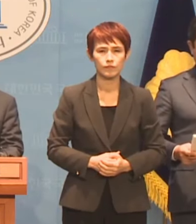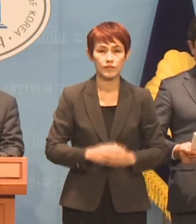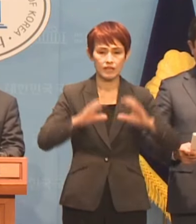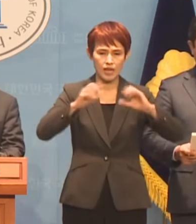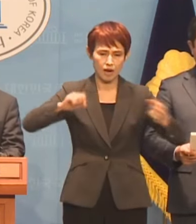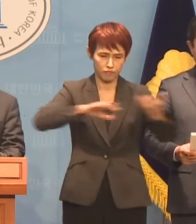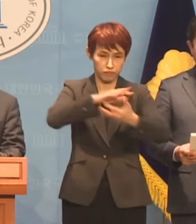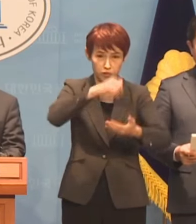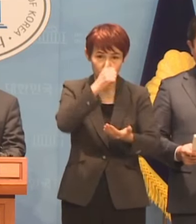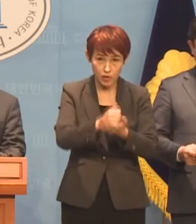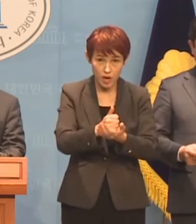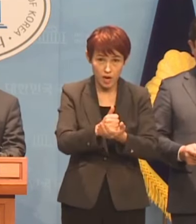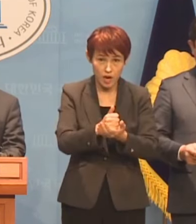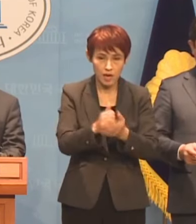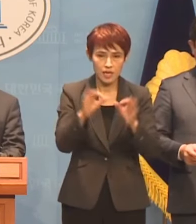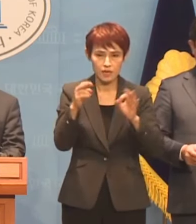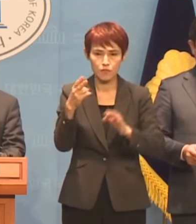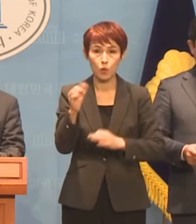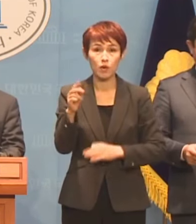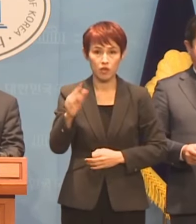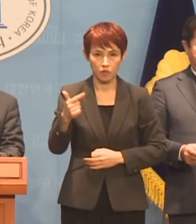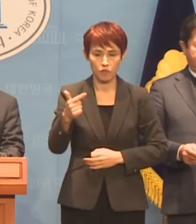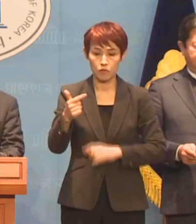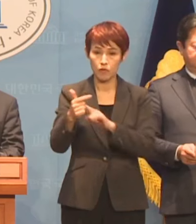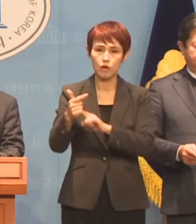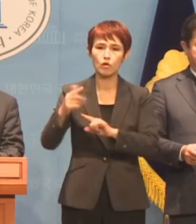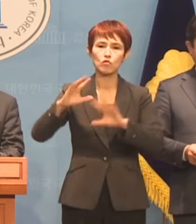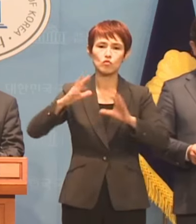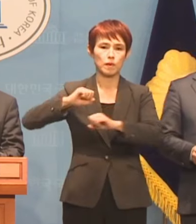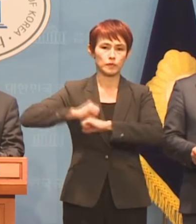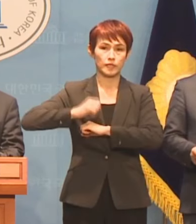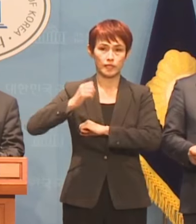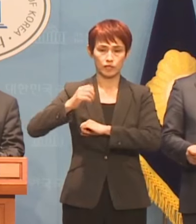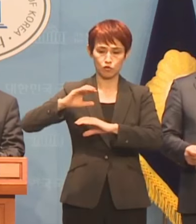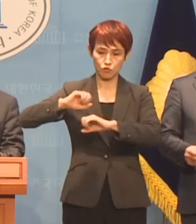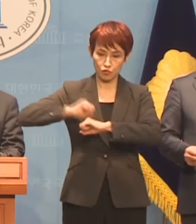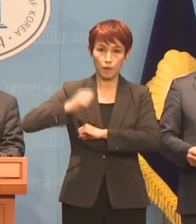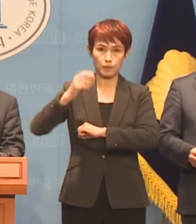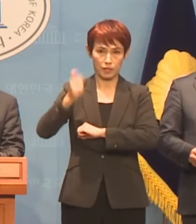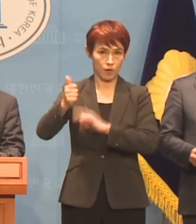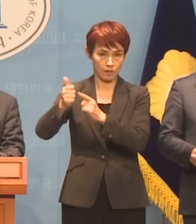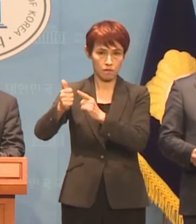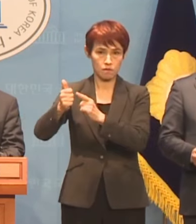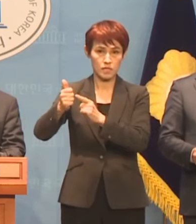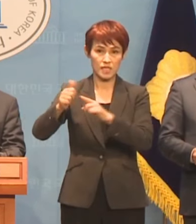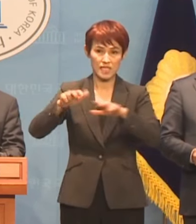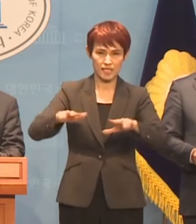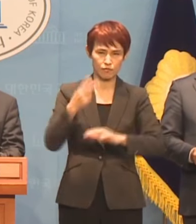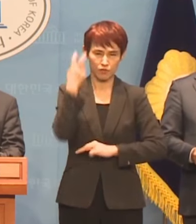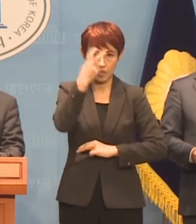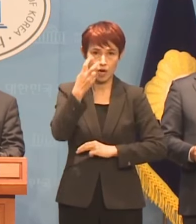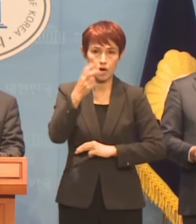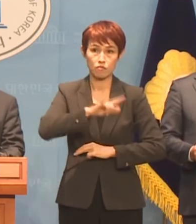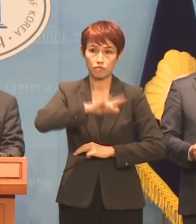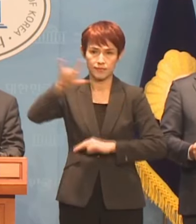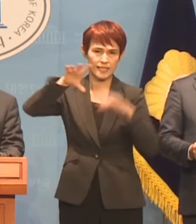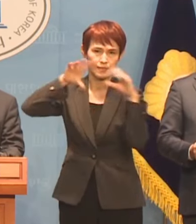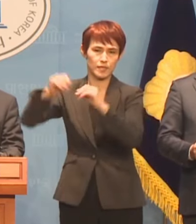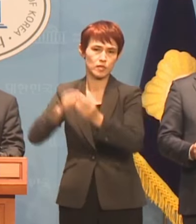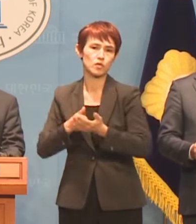내란죄 혐의자 김용현 국방부 장관에 대한 즉각 수사 및 출국 금지를 강력히